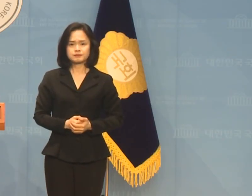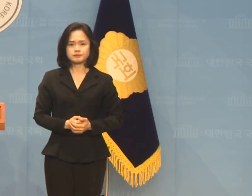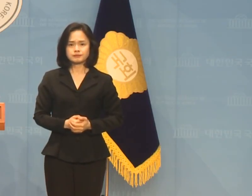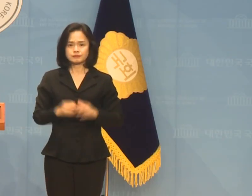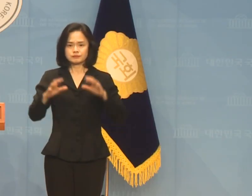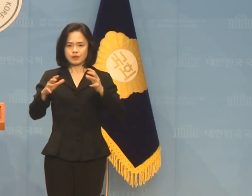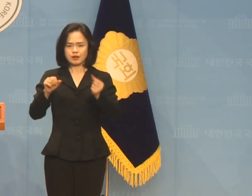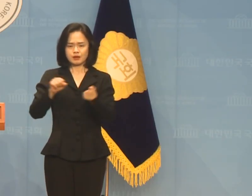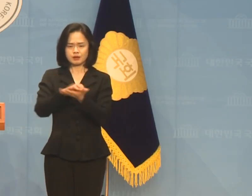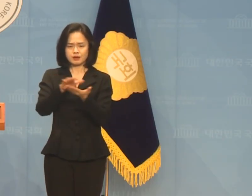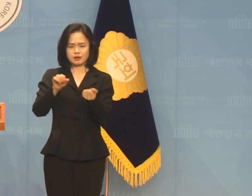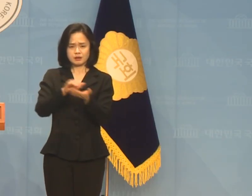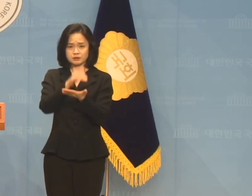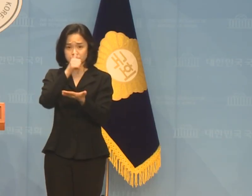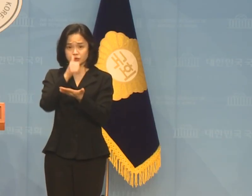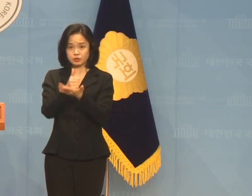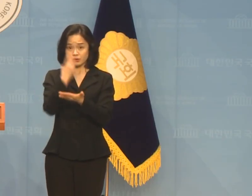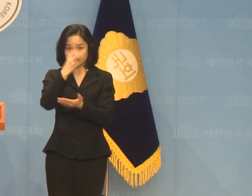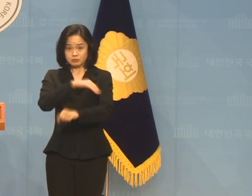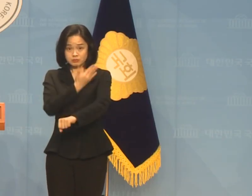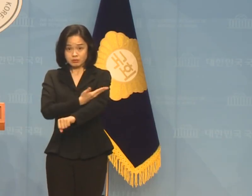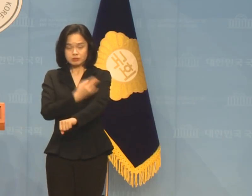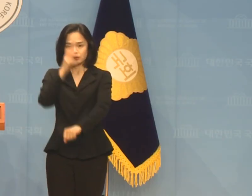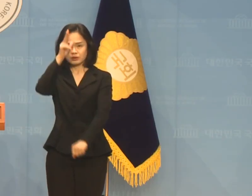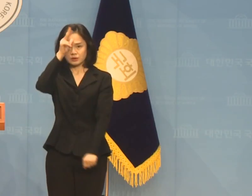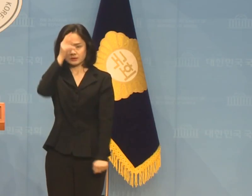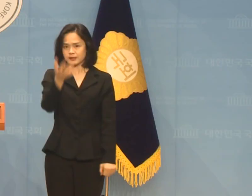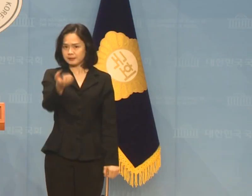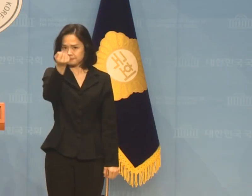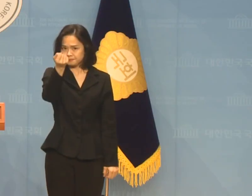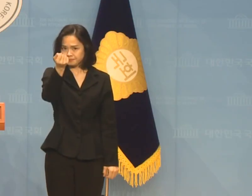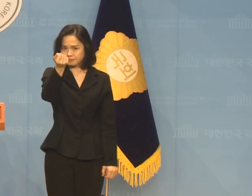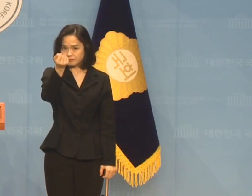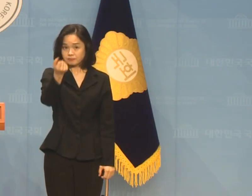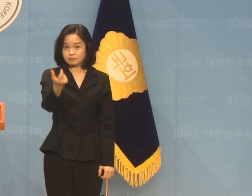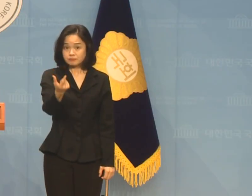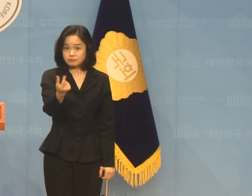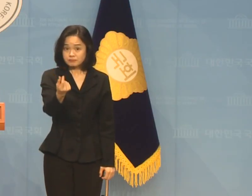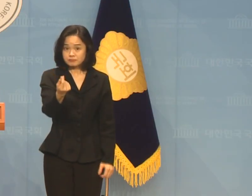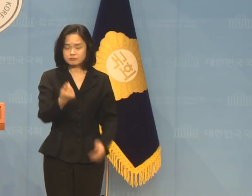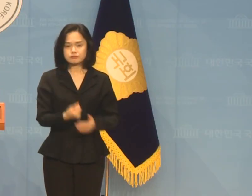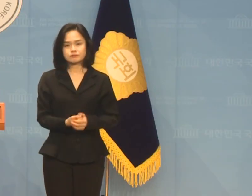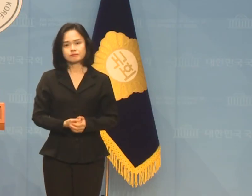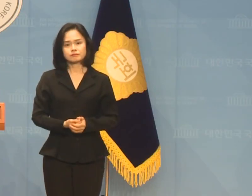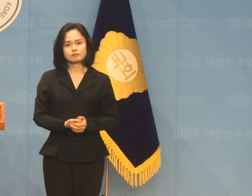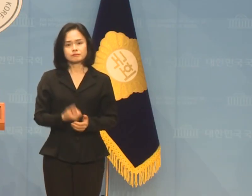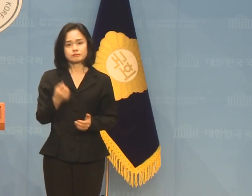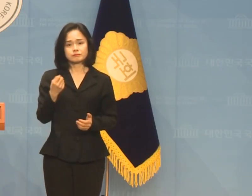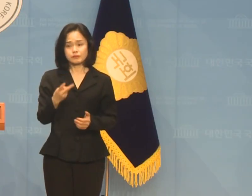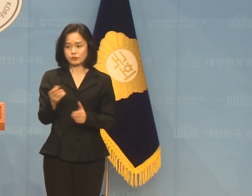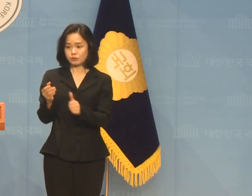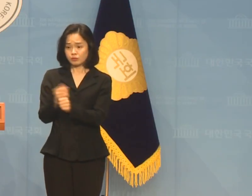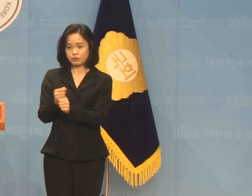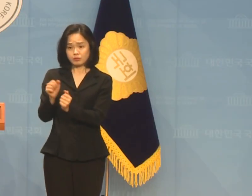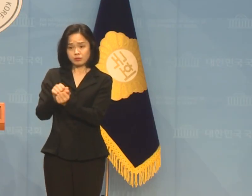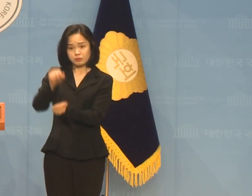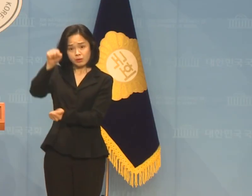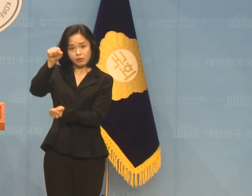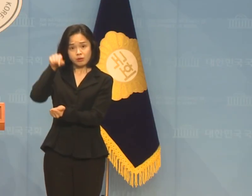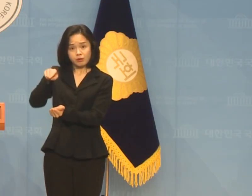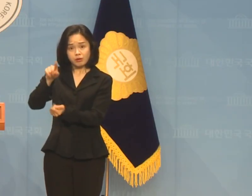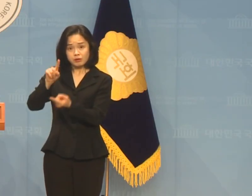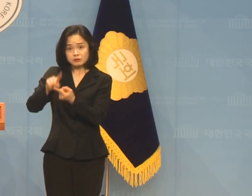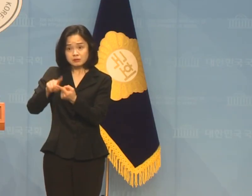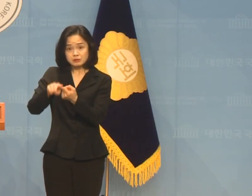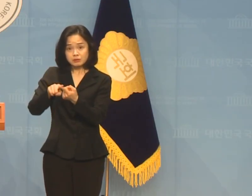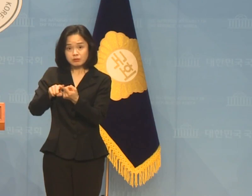있고, 또 경찰이 발부받은 체포영장도 아닌데 경찰이 공수 하수인 노릇을 할